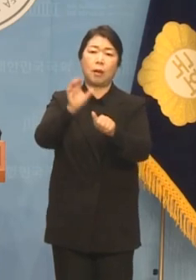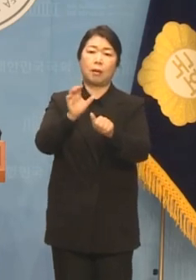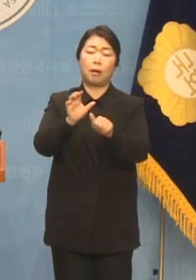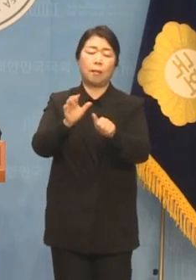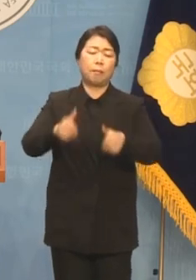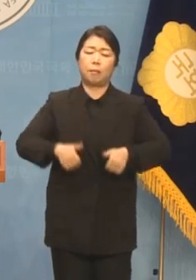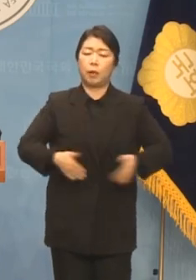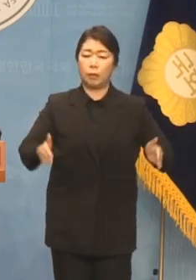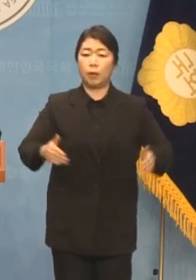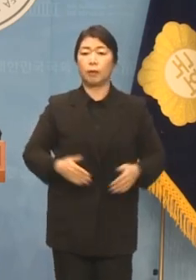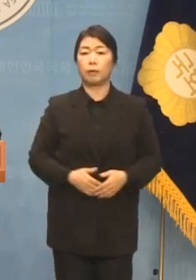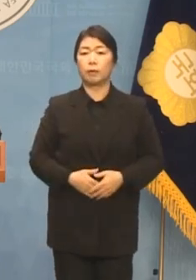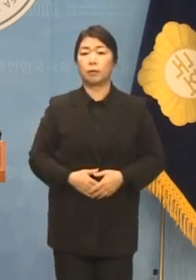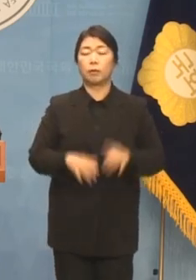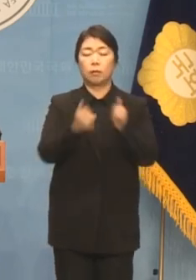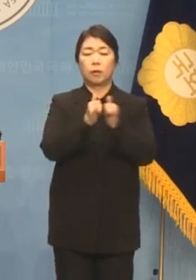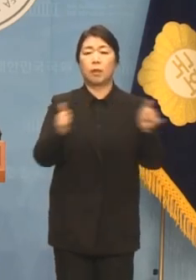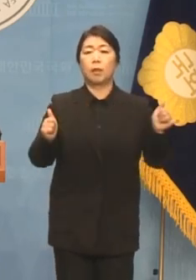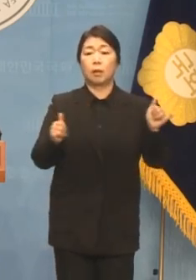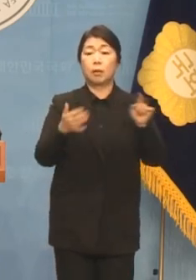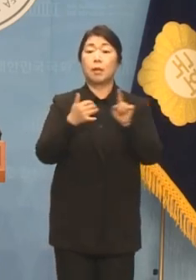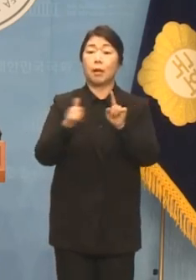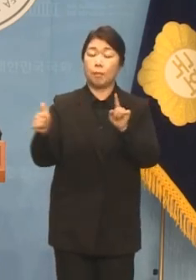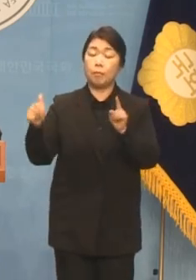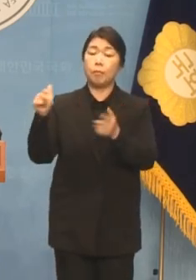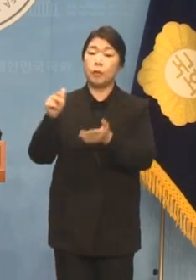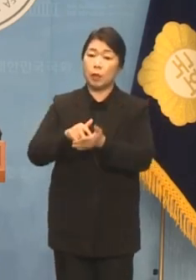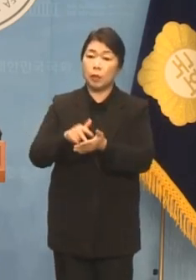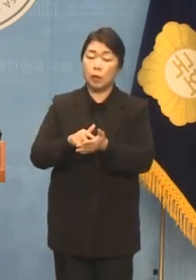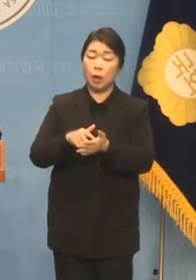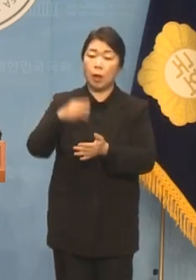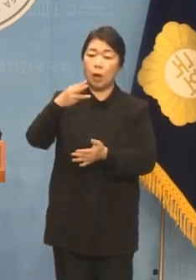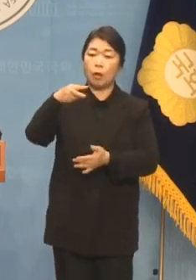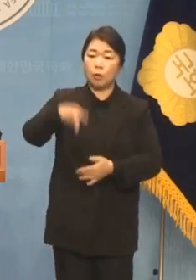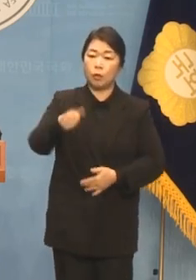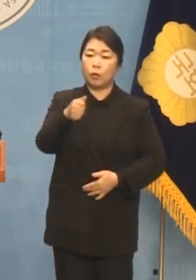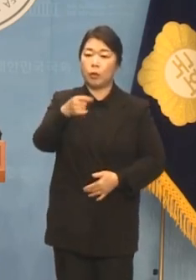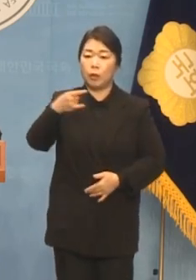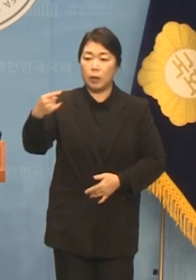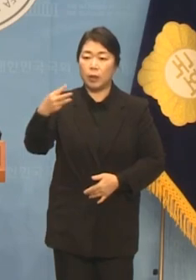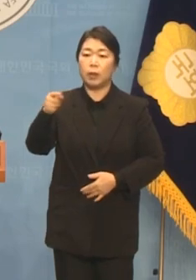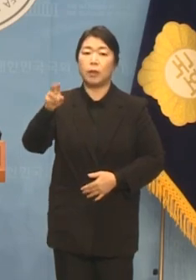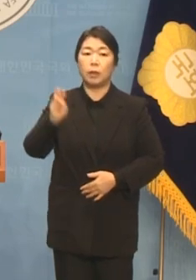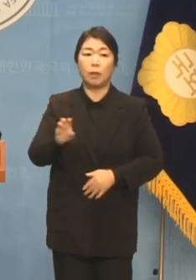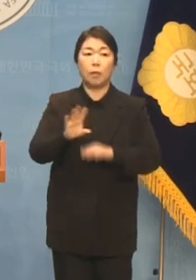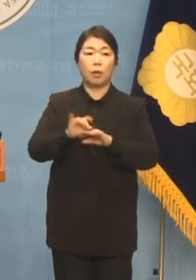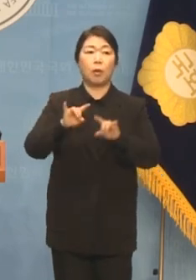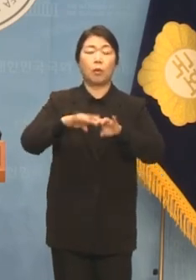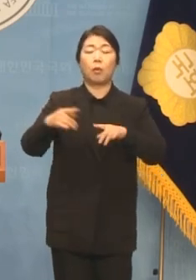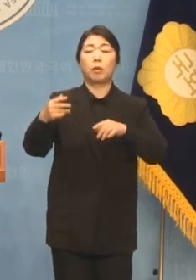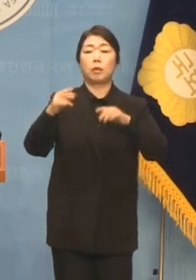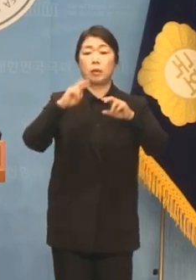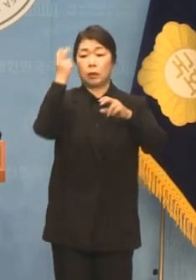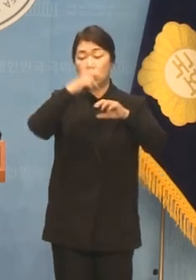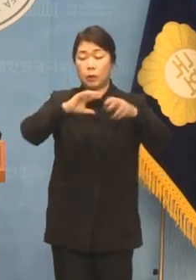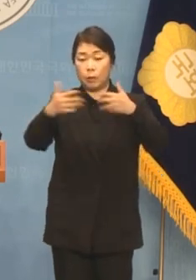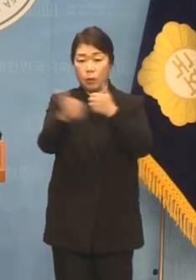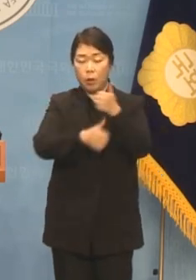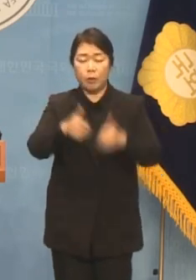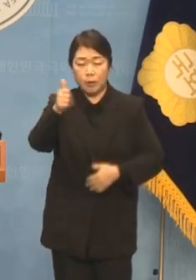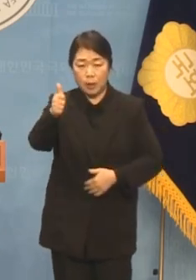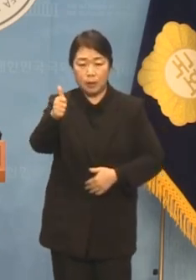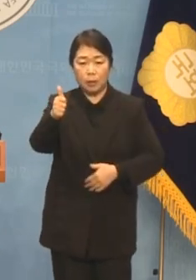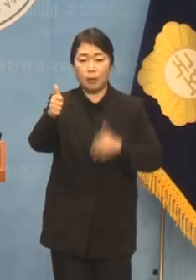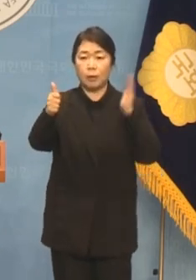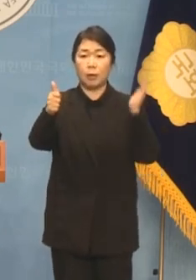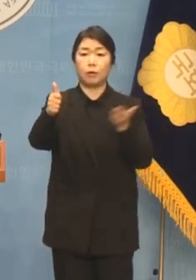없다 국민의 한 사람으로서 류일인 방송통신 심의위원회 위원장에게 하고